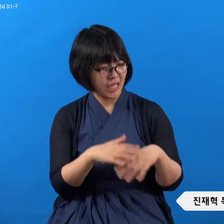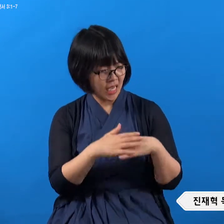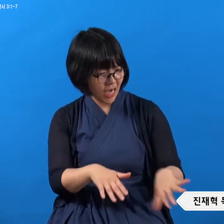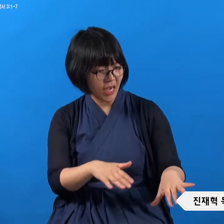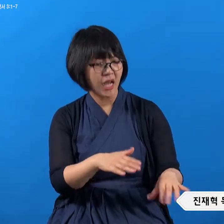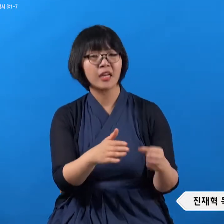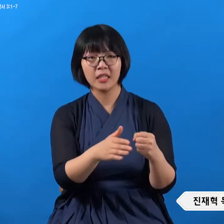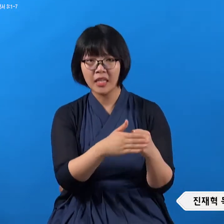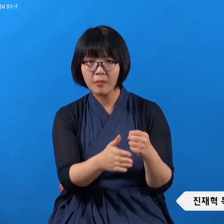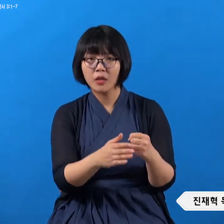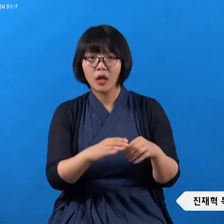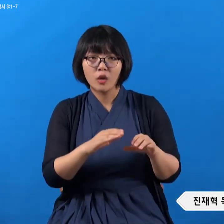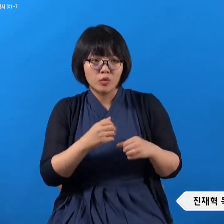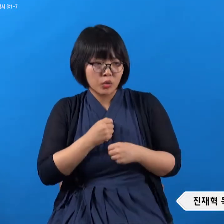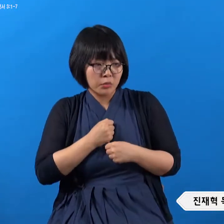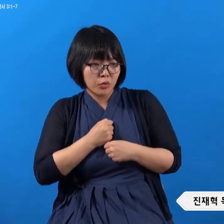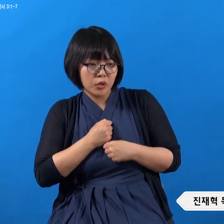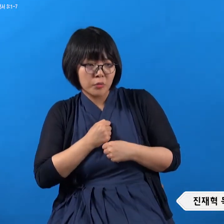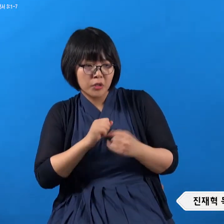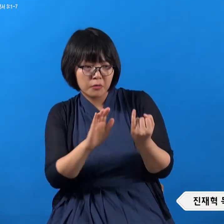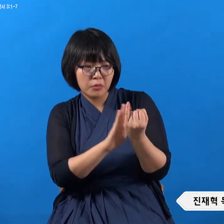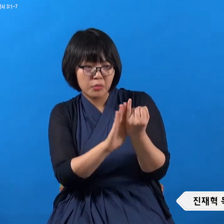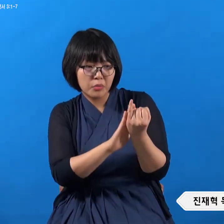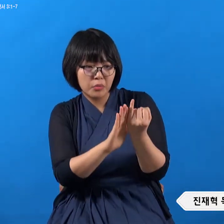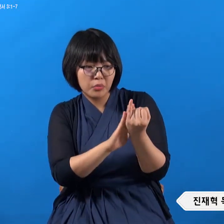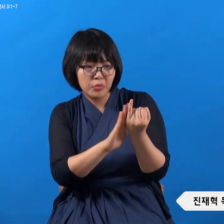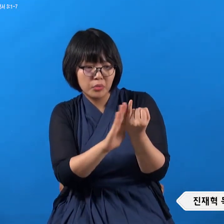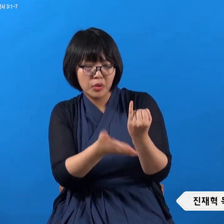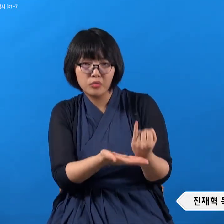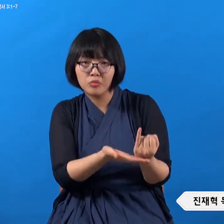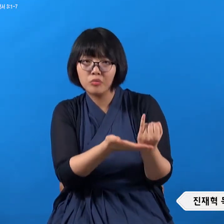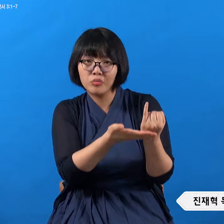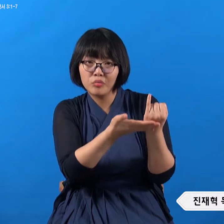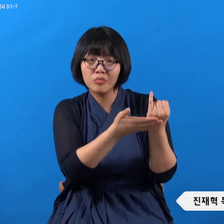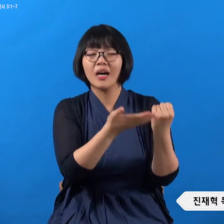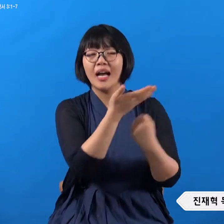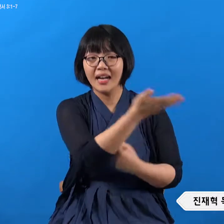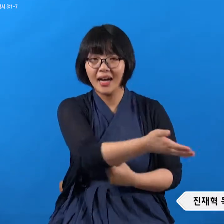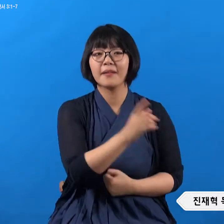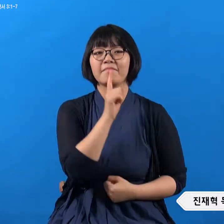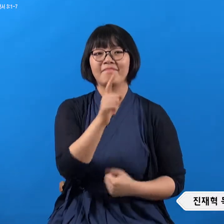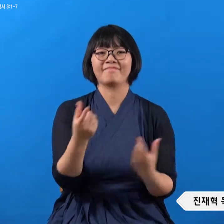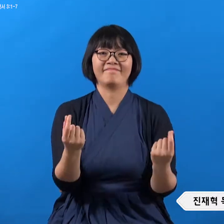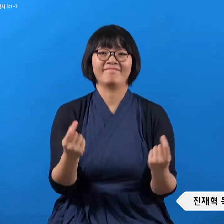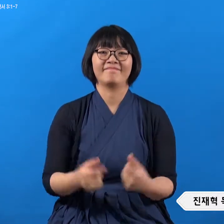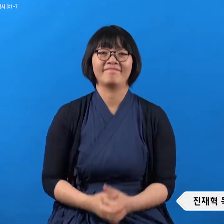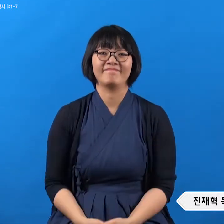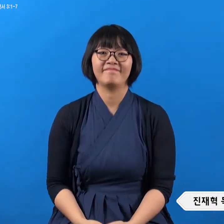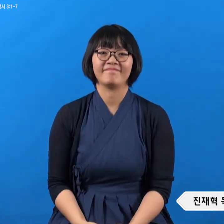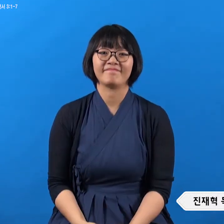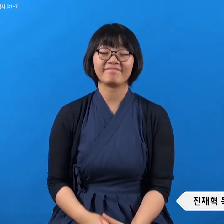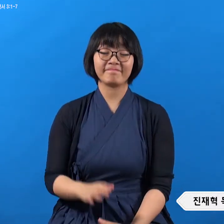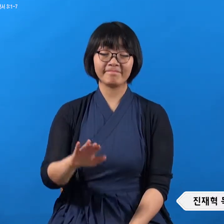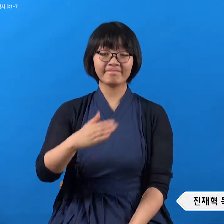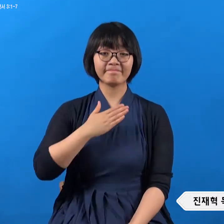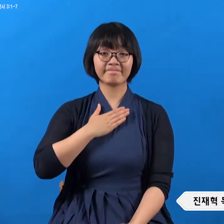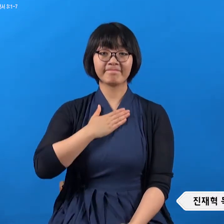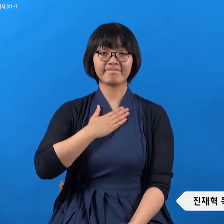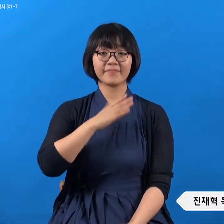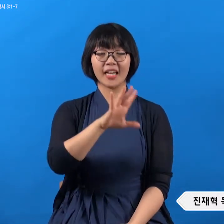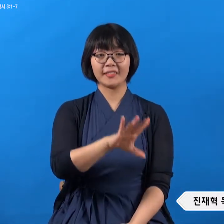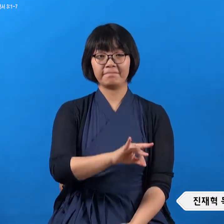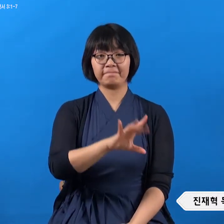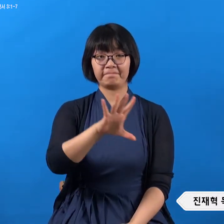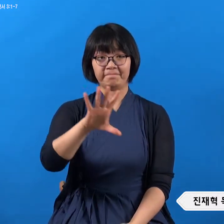조심조심 잘 존중해야 함을 말씀하고 있습니다. 제가